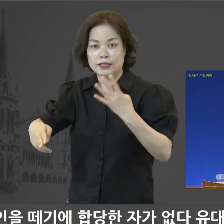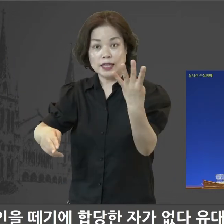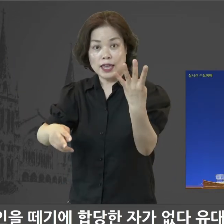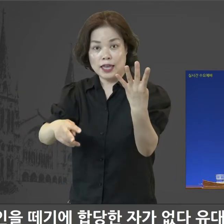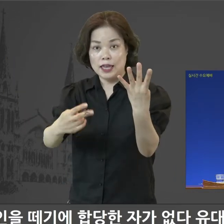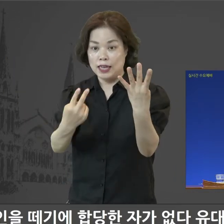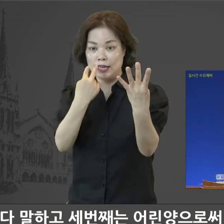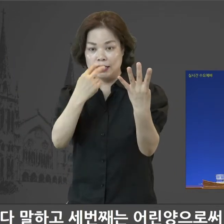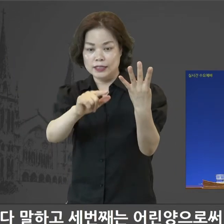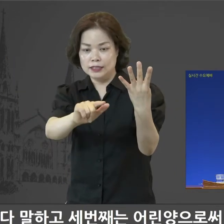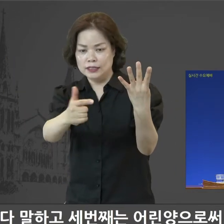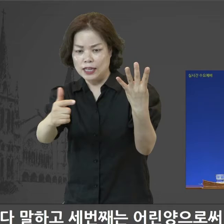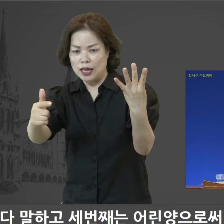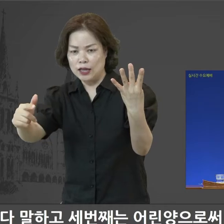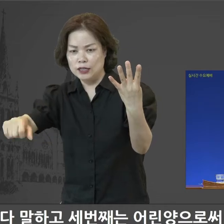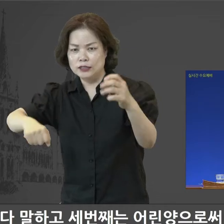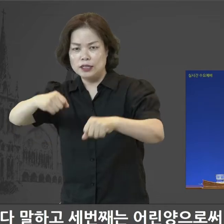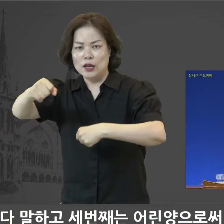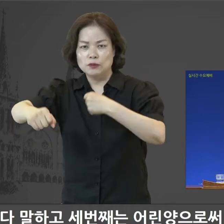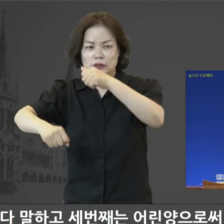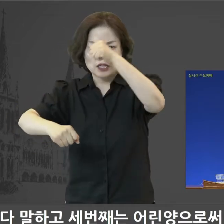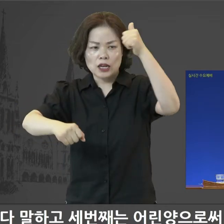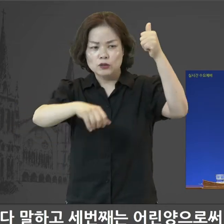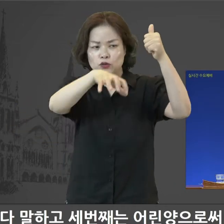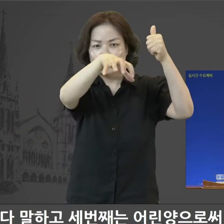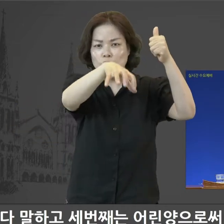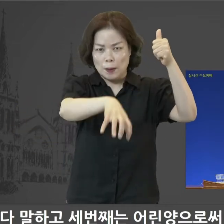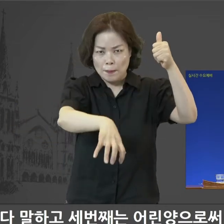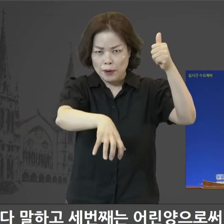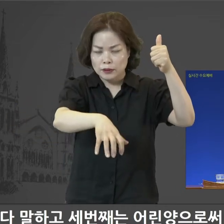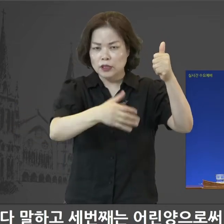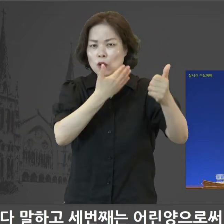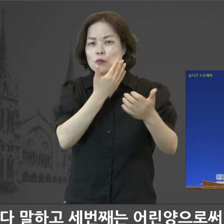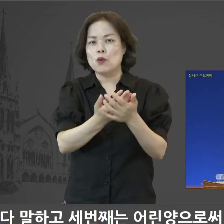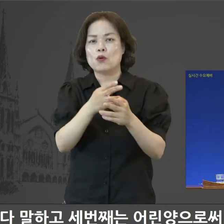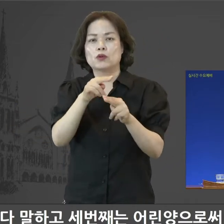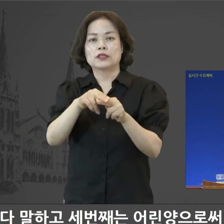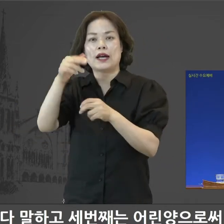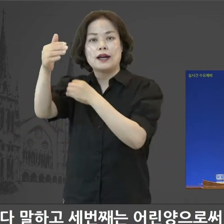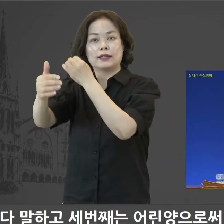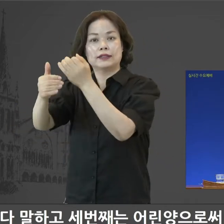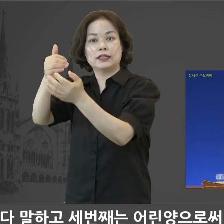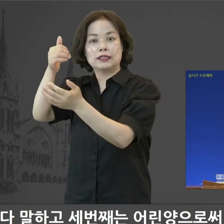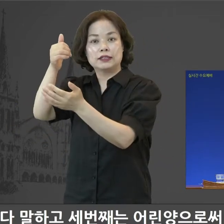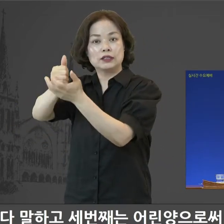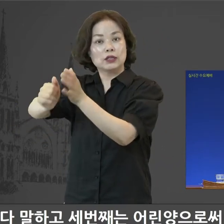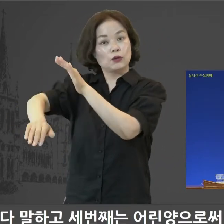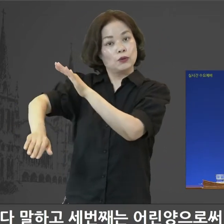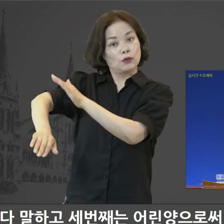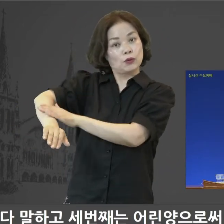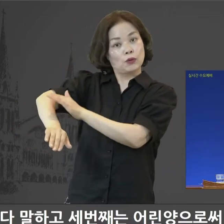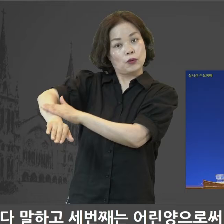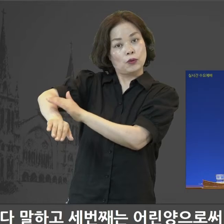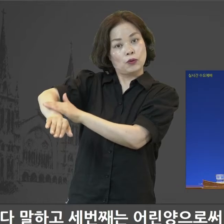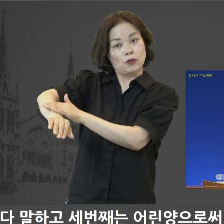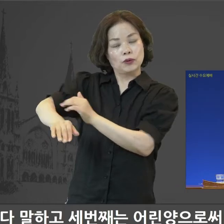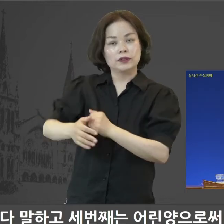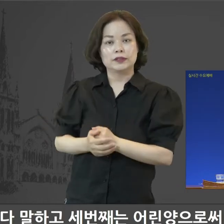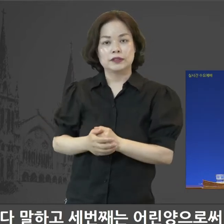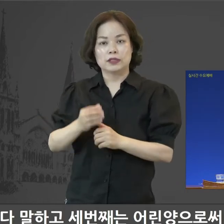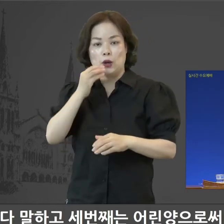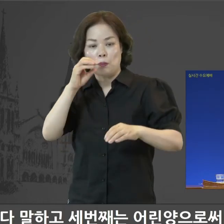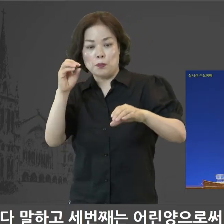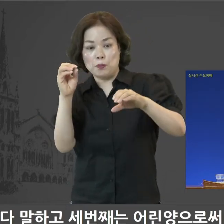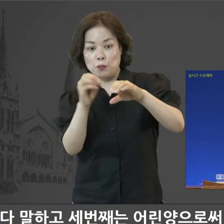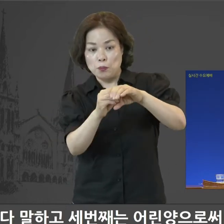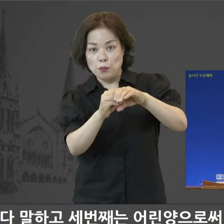생물들과 장로들 사이에서 나와서 이제 보좌에 앉으신 하나님의 오른손에 이제 봉인되어